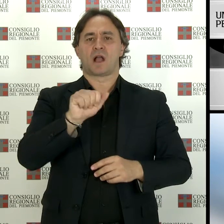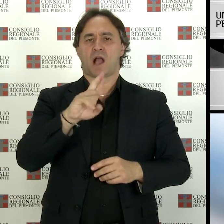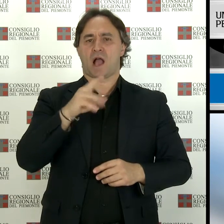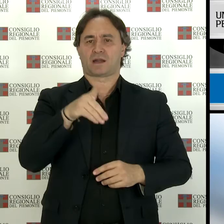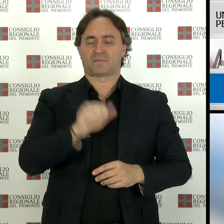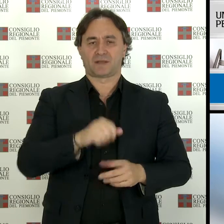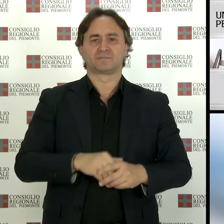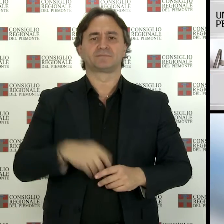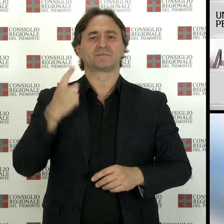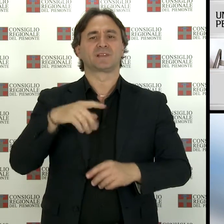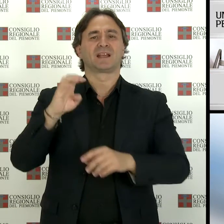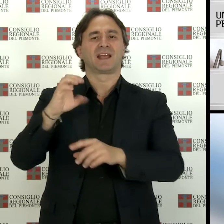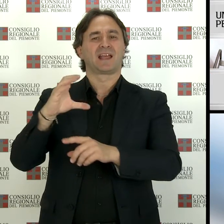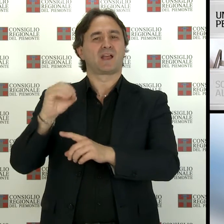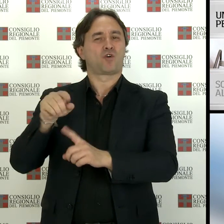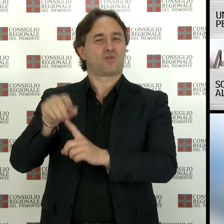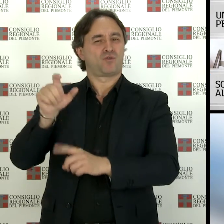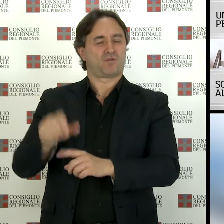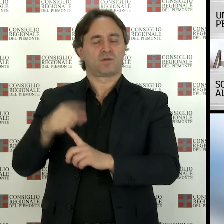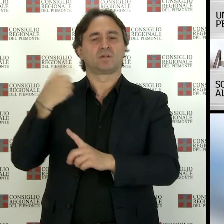Intitolata ad Eco, la biblioteca della regione.